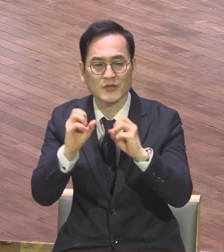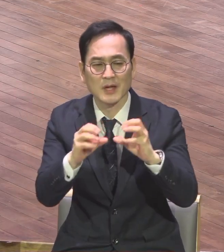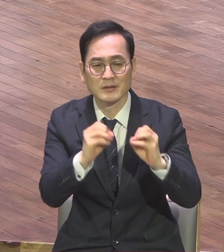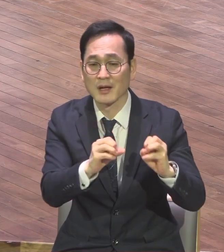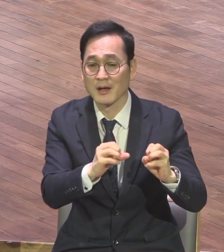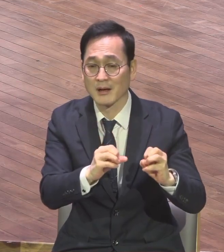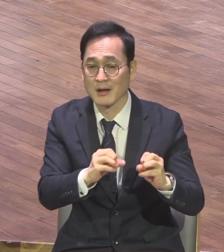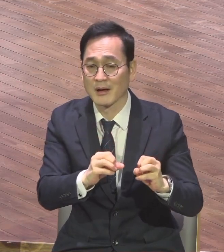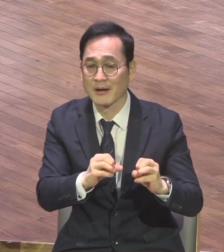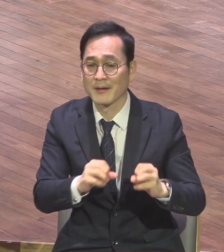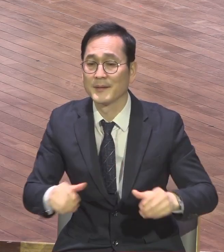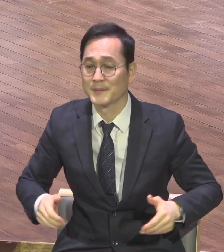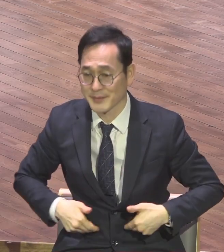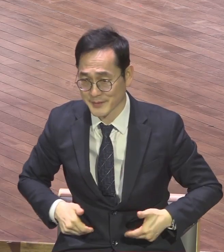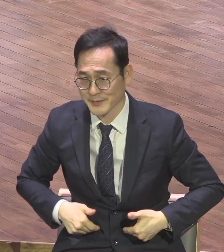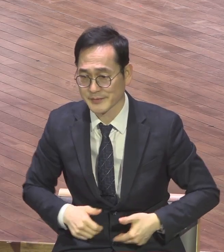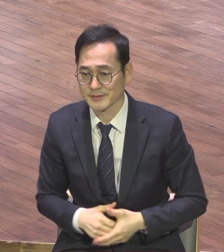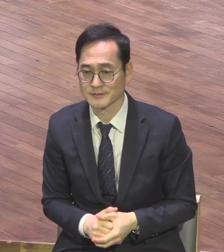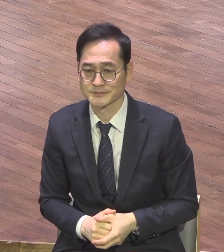삶을 살아야 된다.